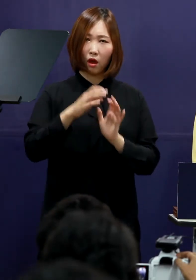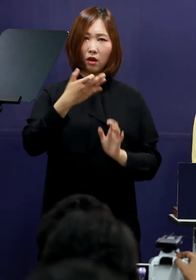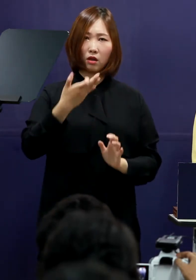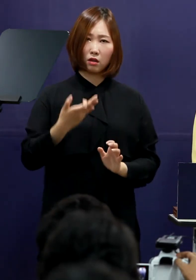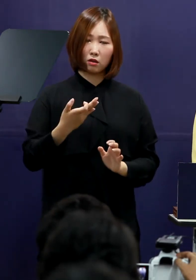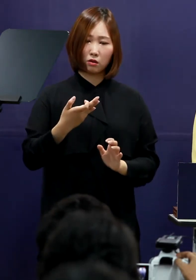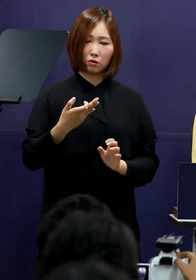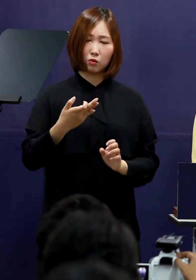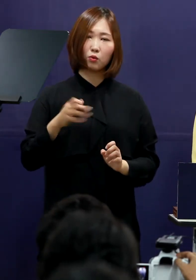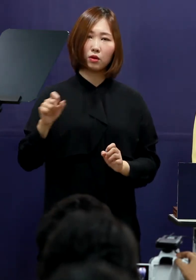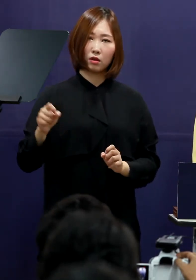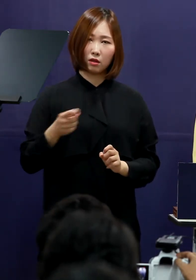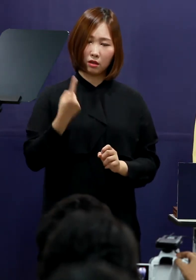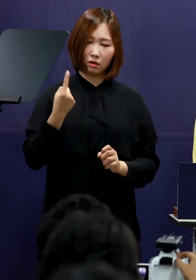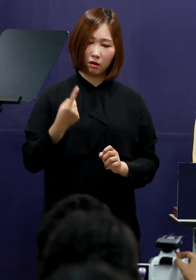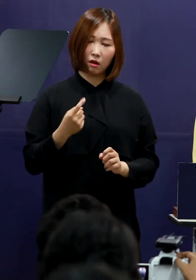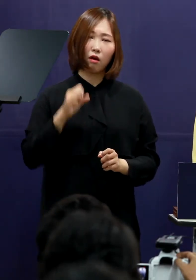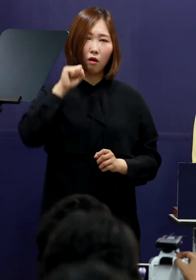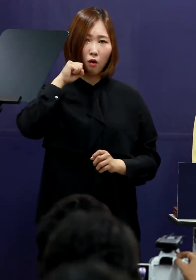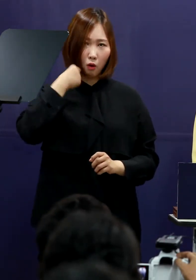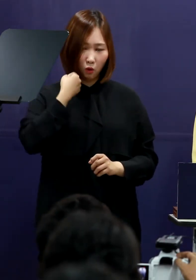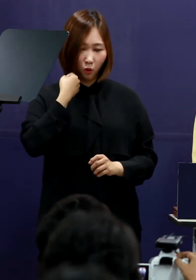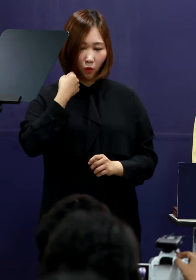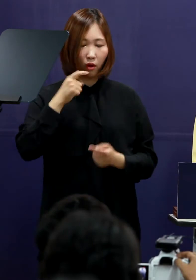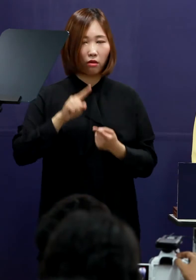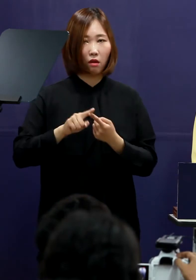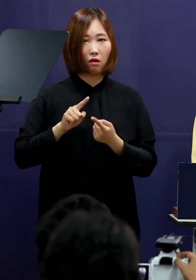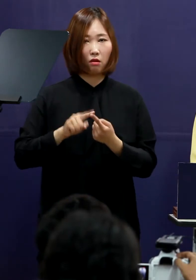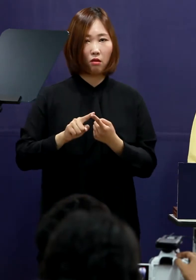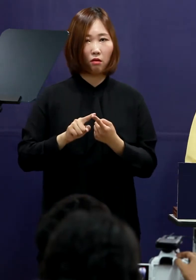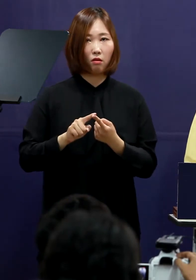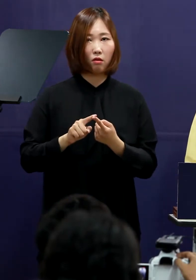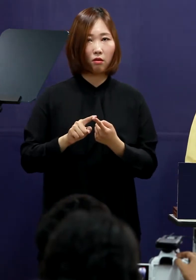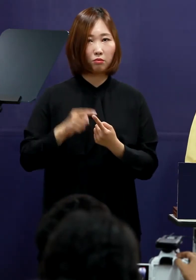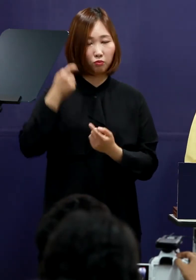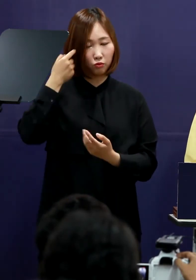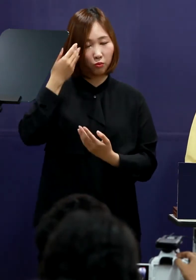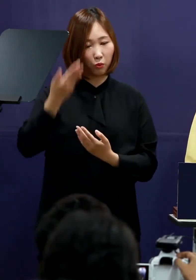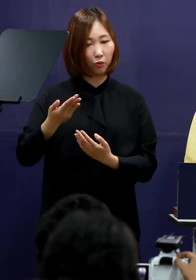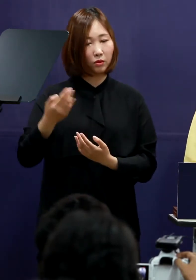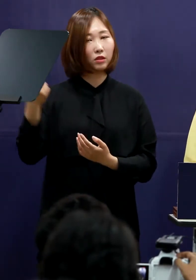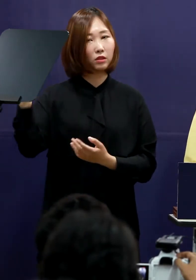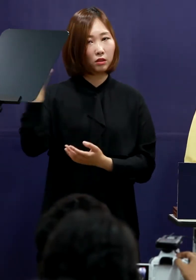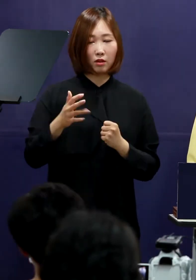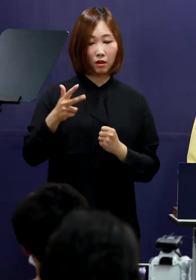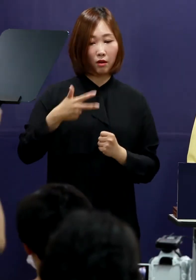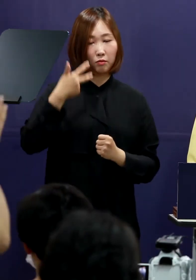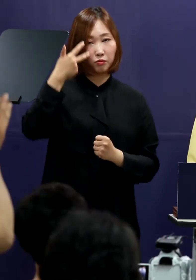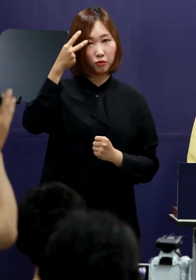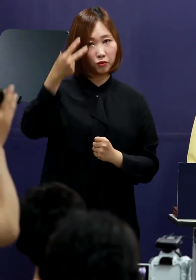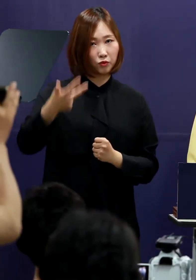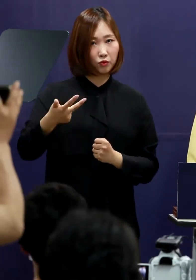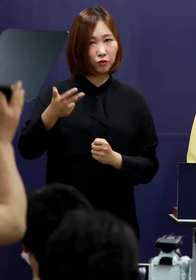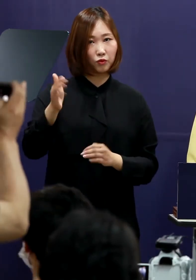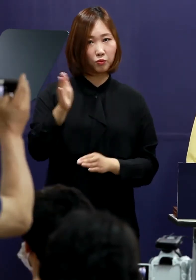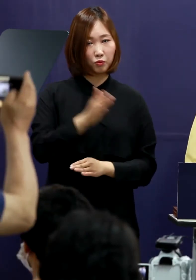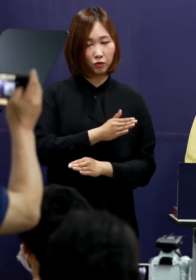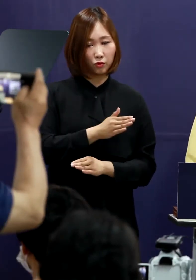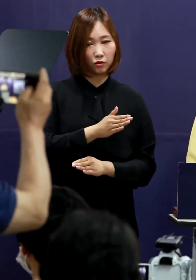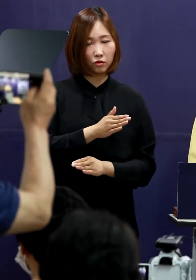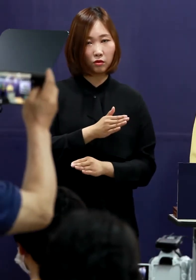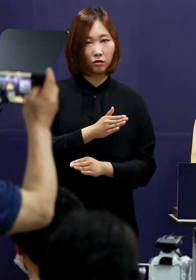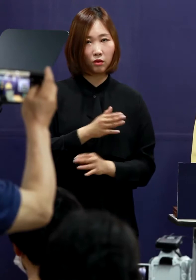시민들의 목소리를 직접 듣고 시정에 적극적으로 관여를 하도록 합니다. 코로나19에